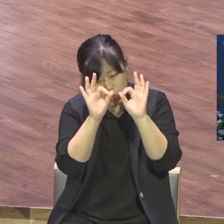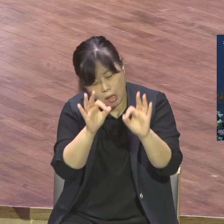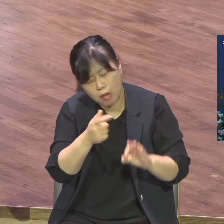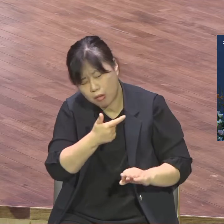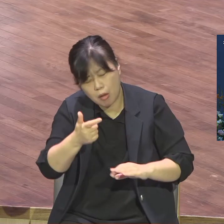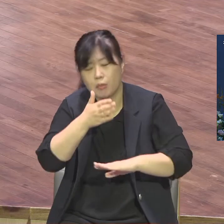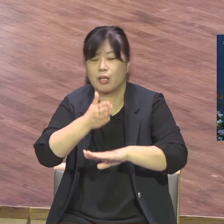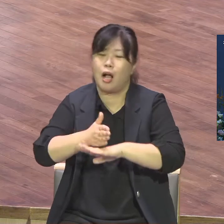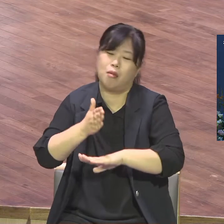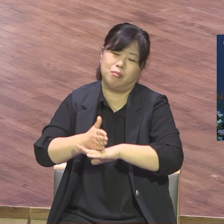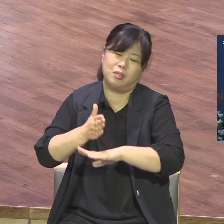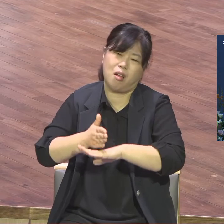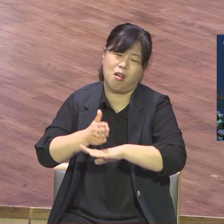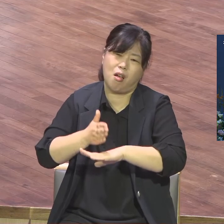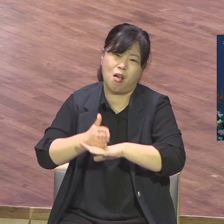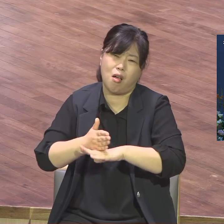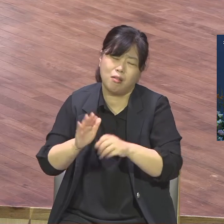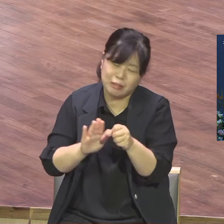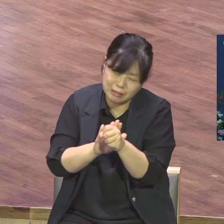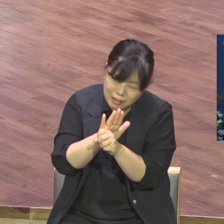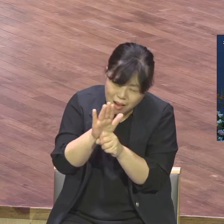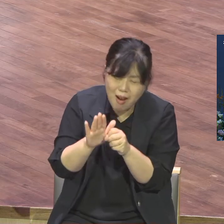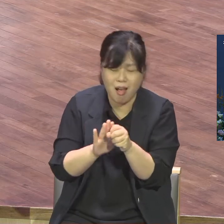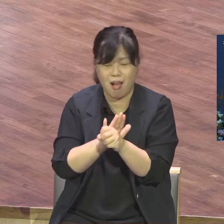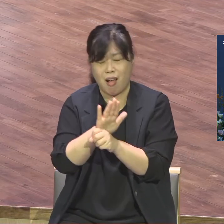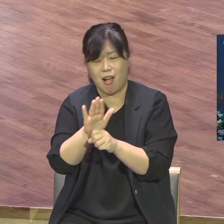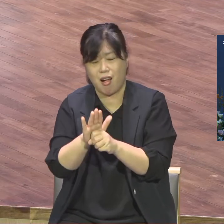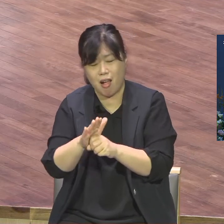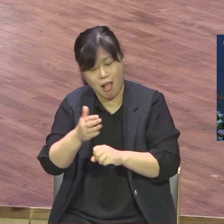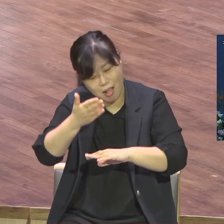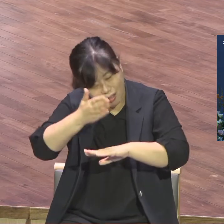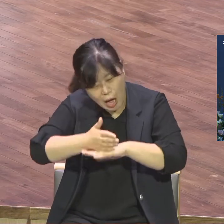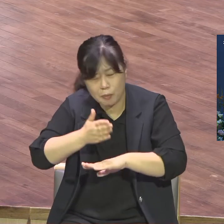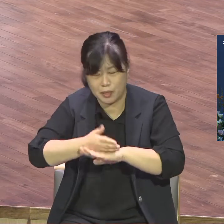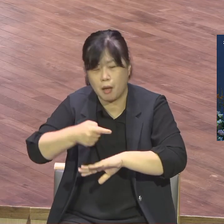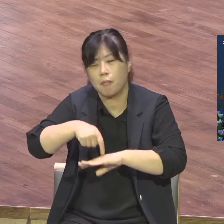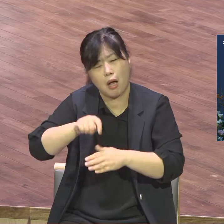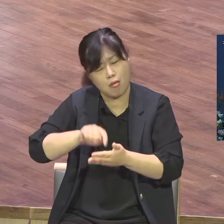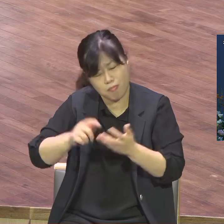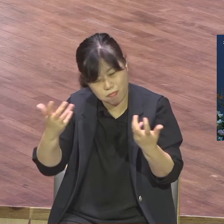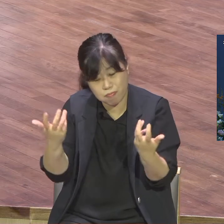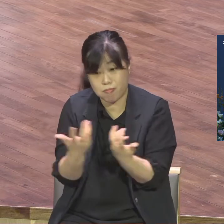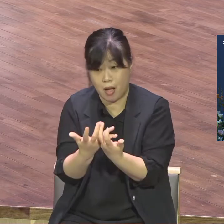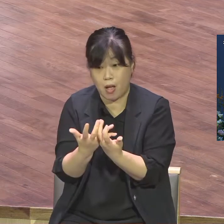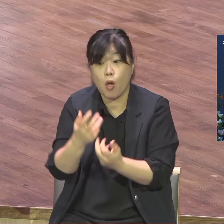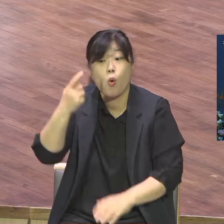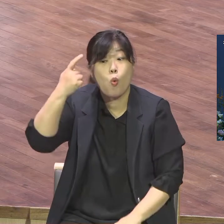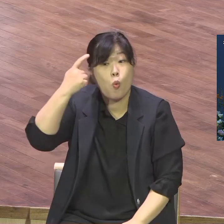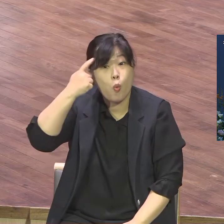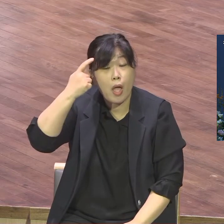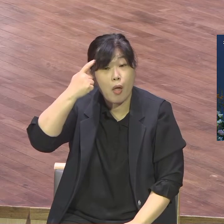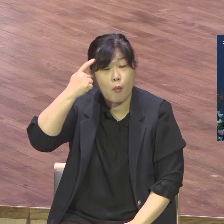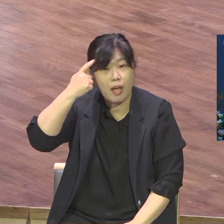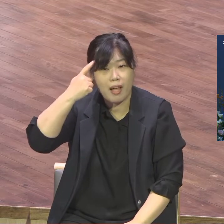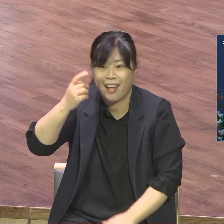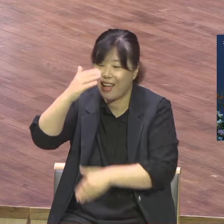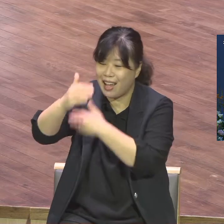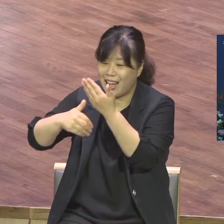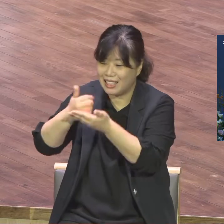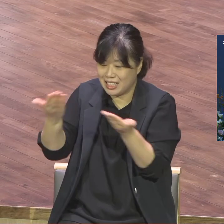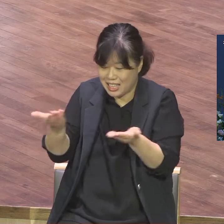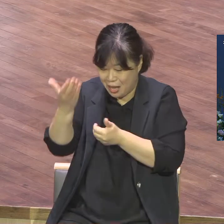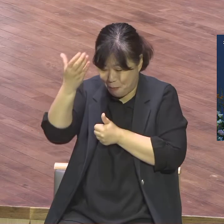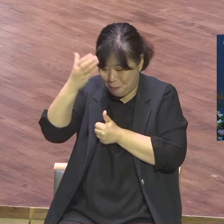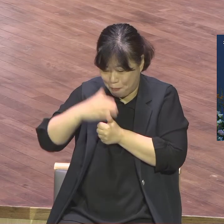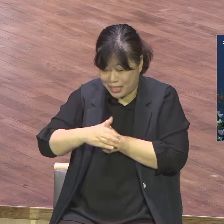항상 감사하고 마음과 사랑을 가지고 있었습니다. 주의 일을 하는 데 있어서 중요한